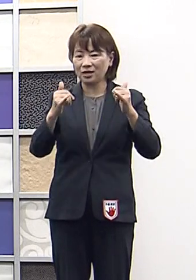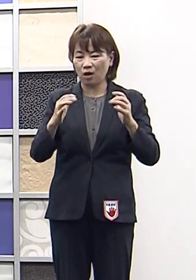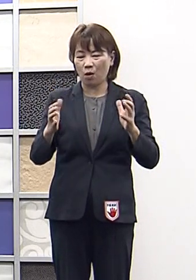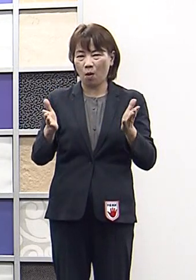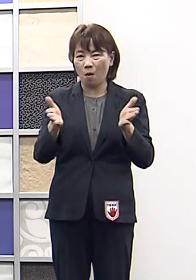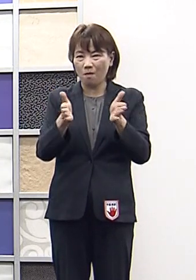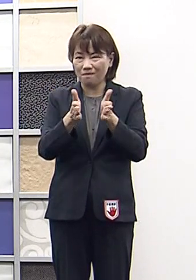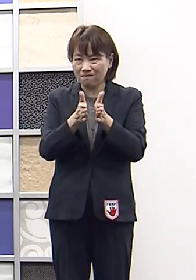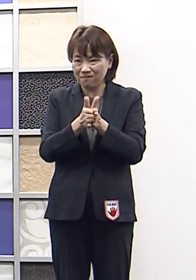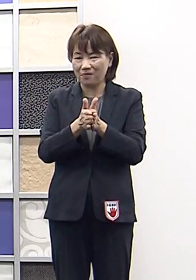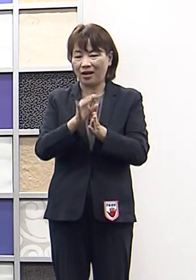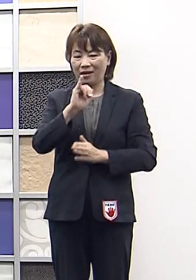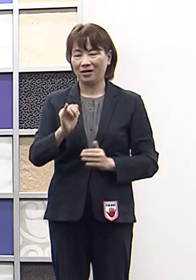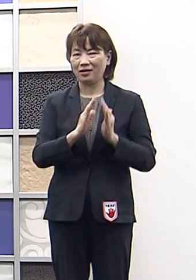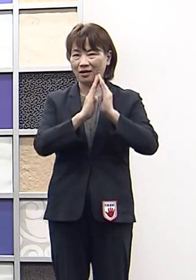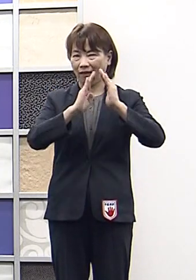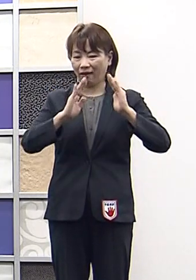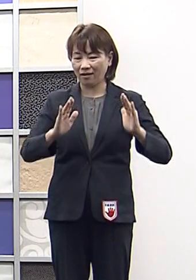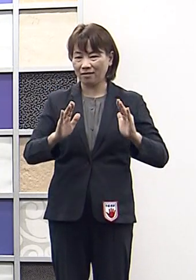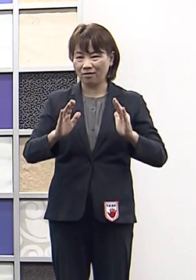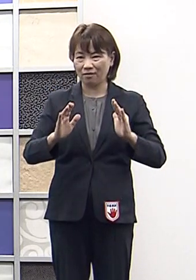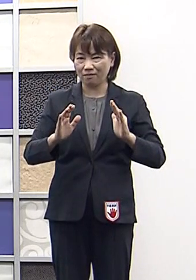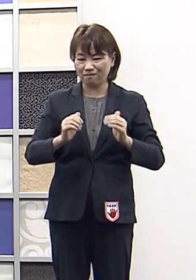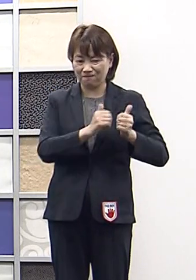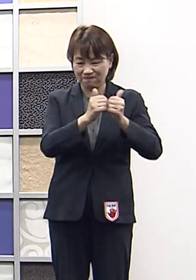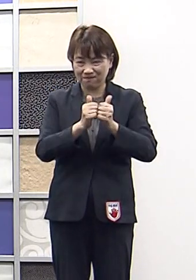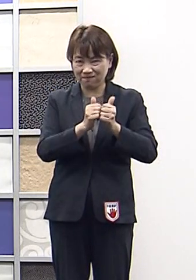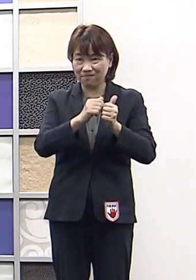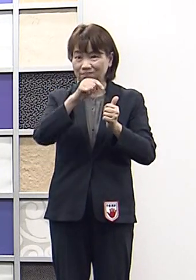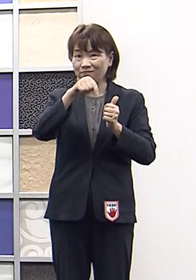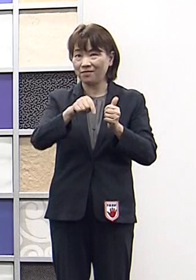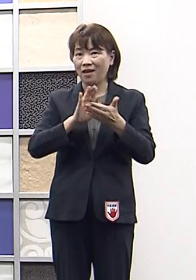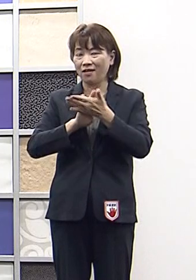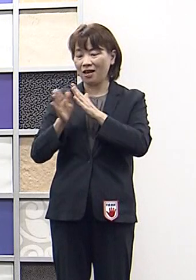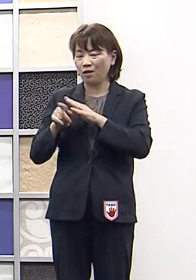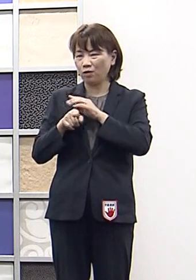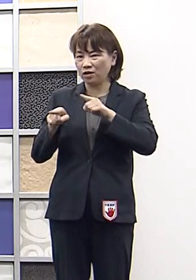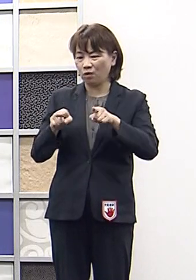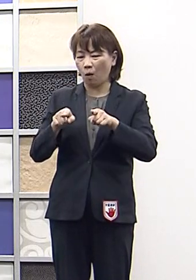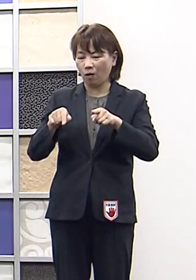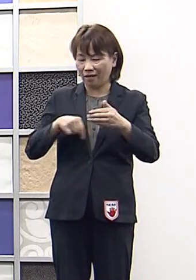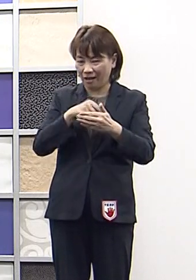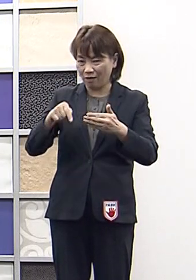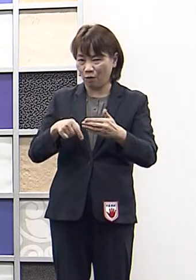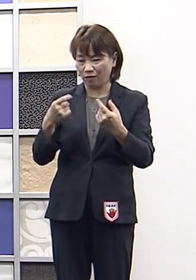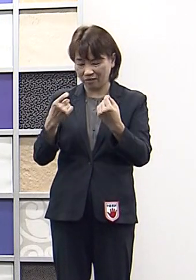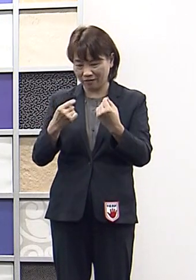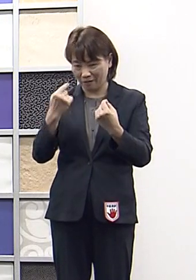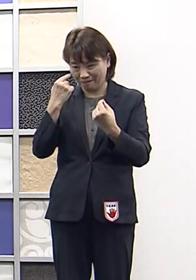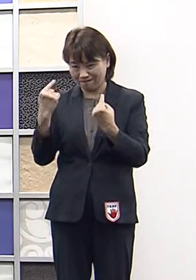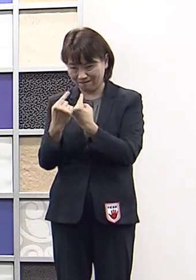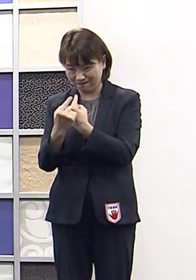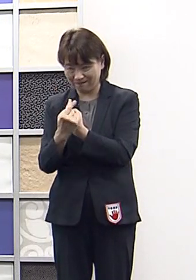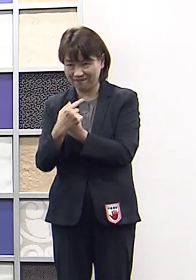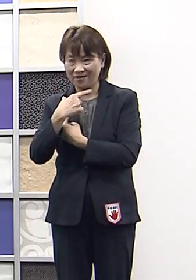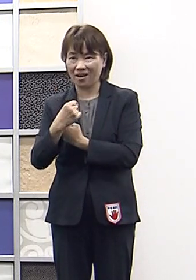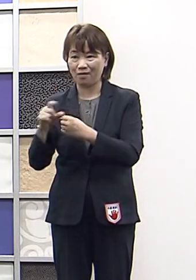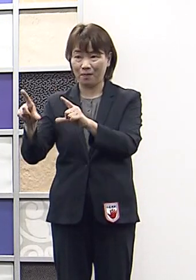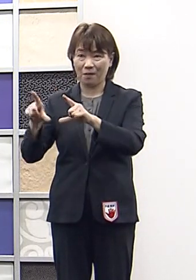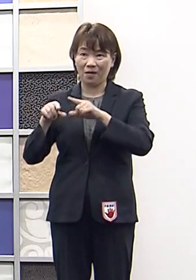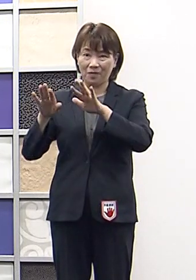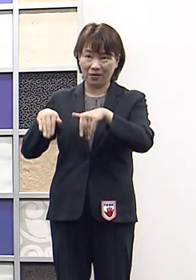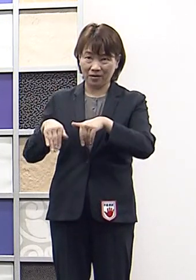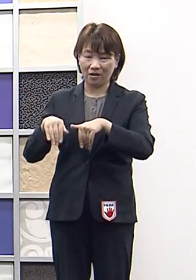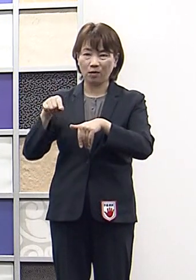たそういう委員会のような場でですね、この県の指導について検証していきたいという回答でしたが、これについては進捗